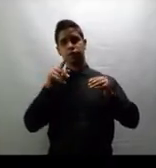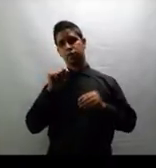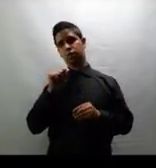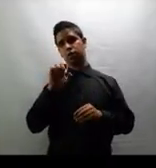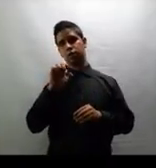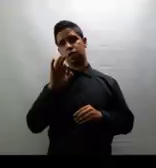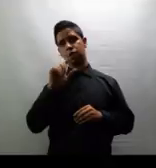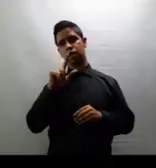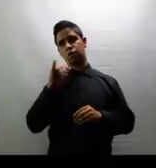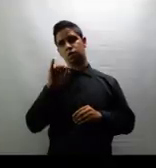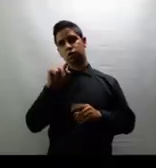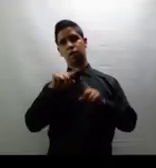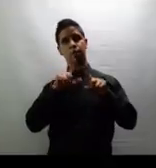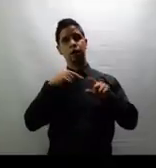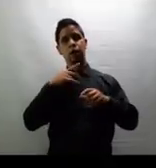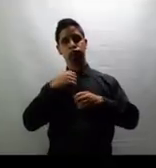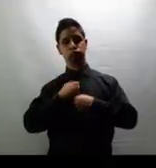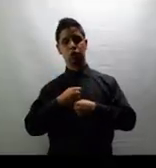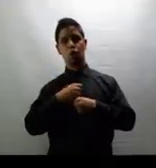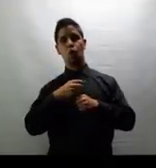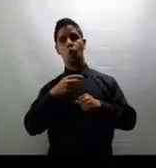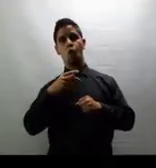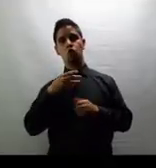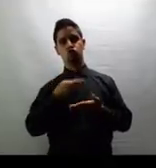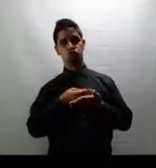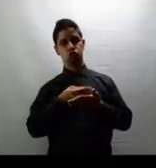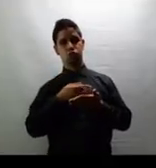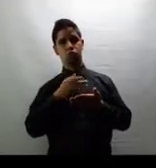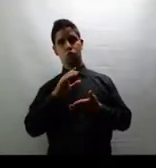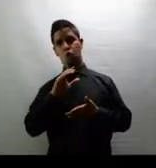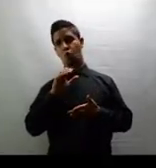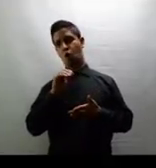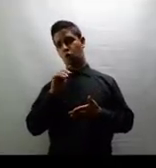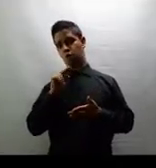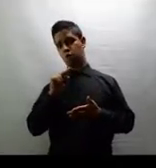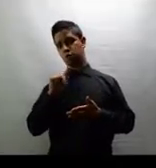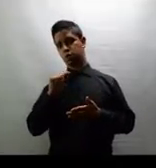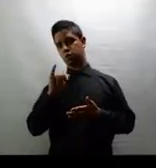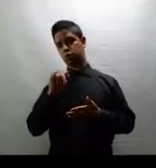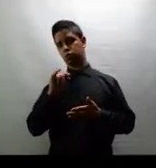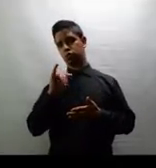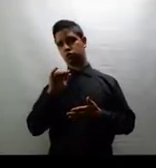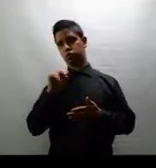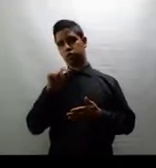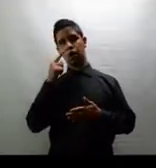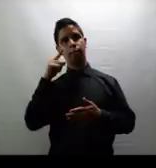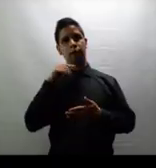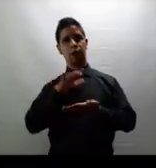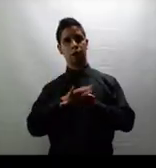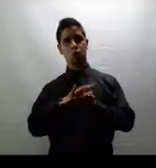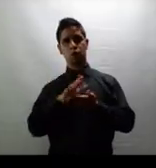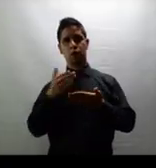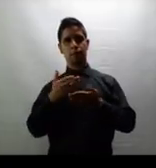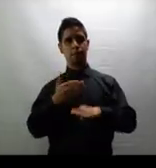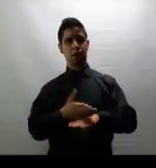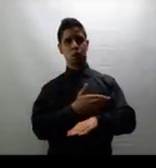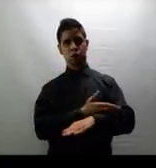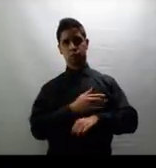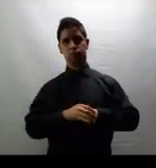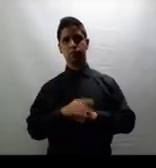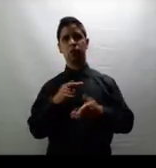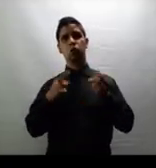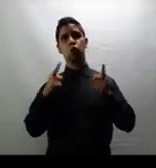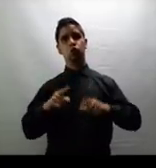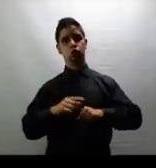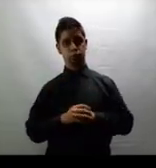fondo constitucional para que ese dinero nadie lo pudiera tocar para ponerla al día la escuela que paso